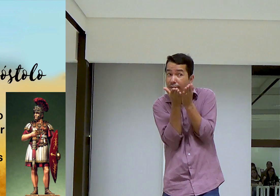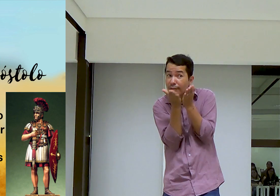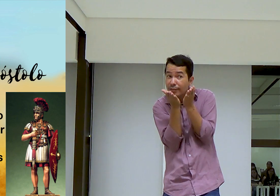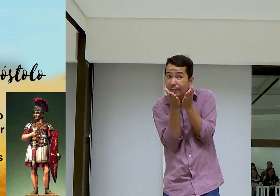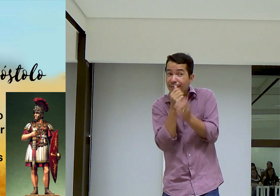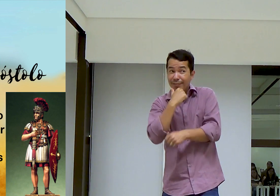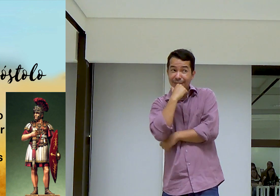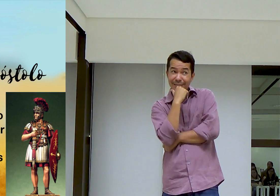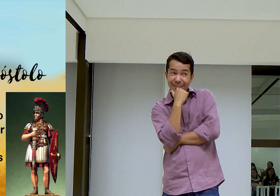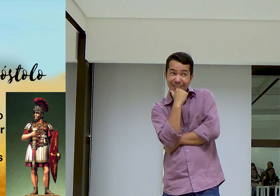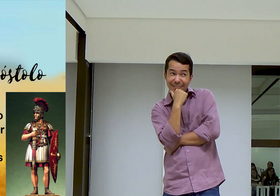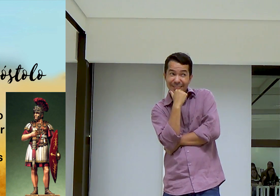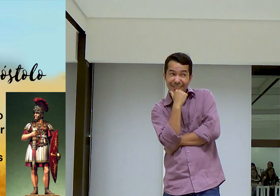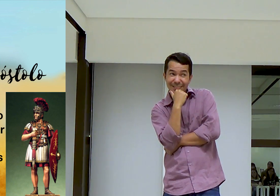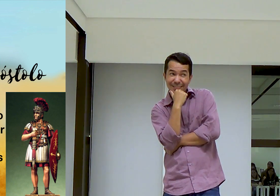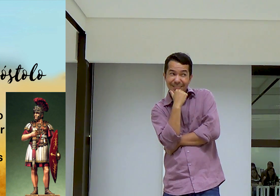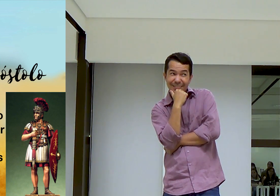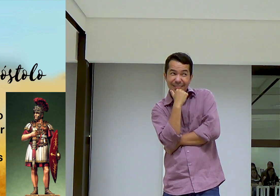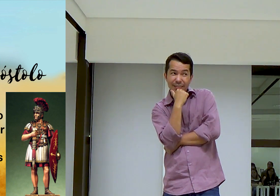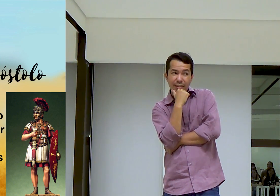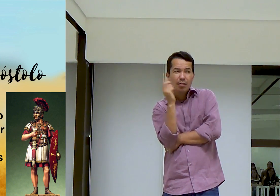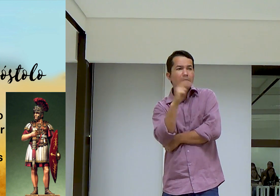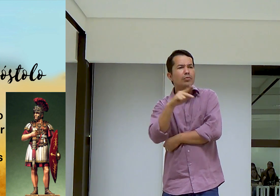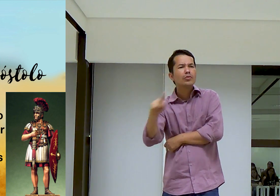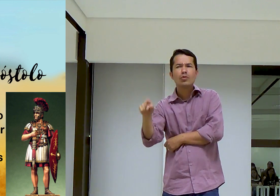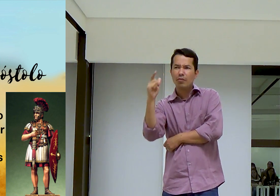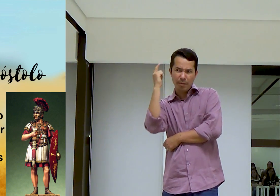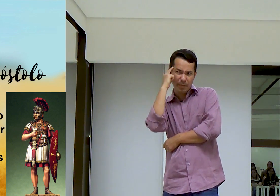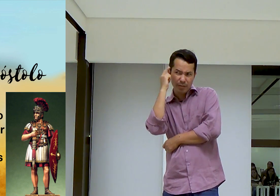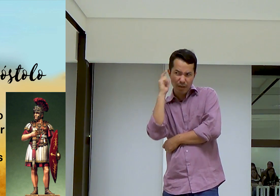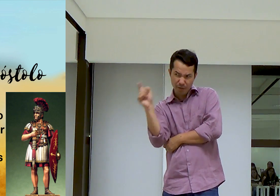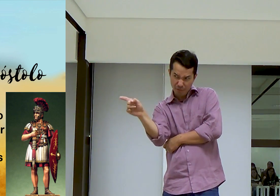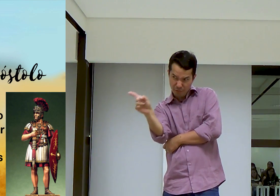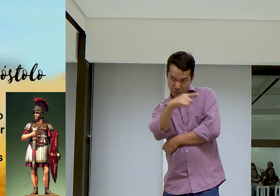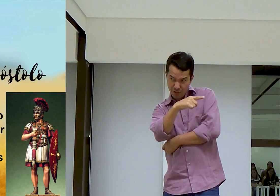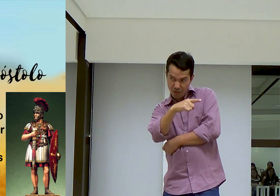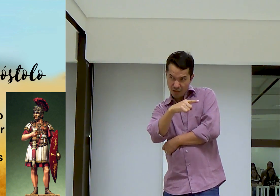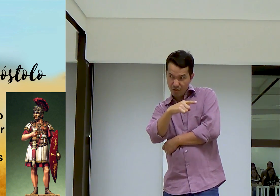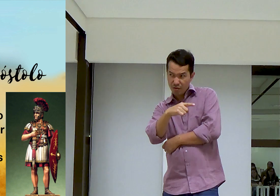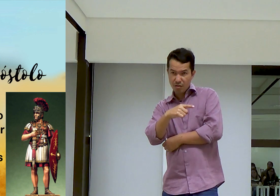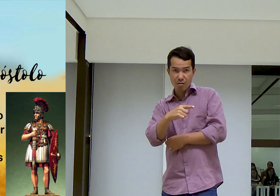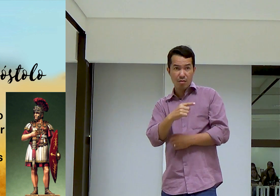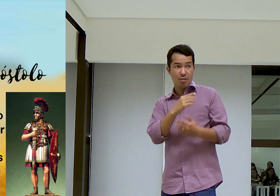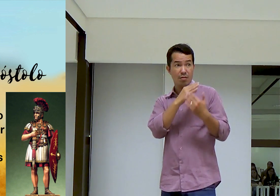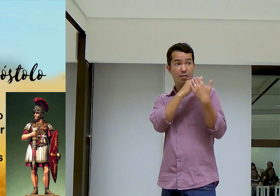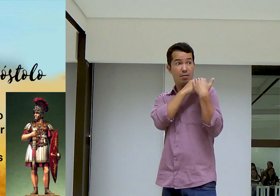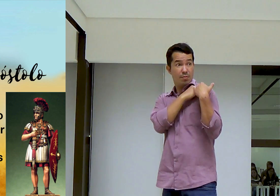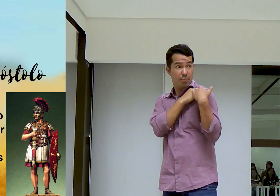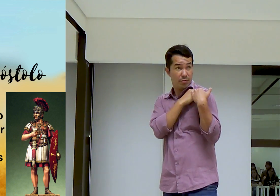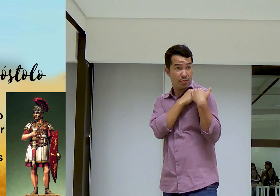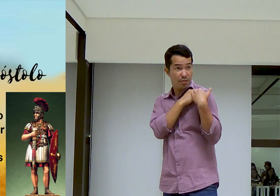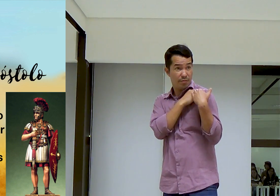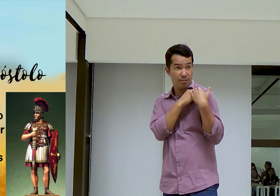E a pessoa sabe que você é crente, tá? E você não tá nem aí pra professora. E a professora pensa que você é o